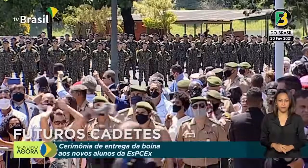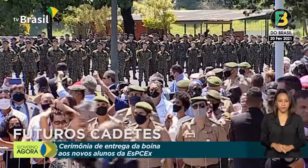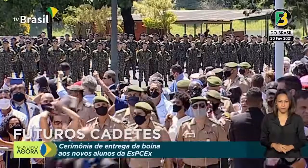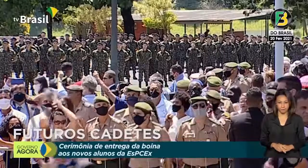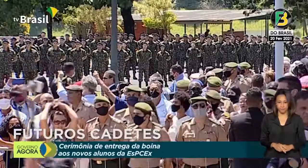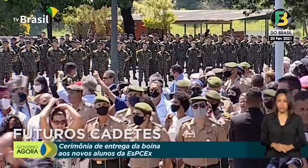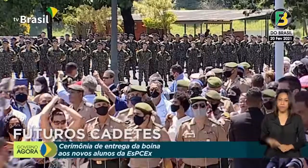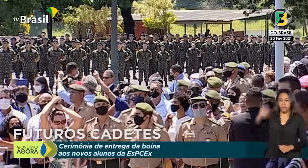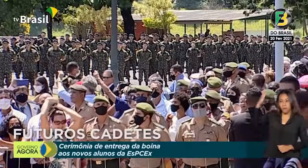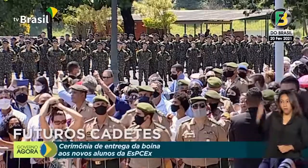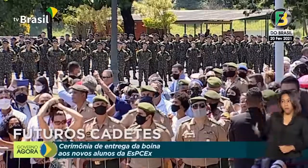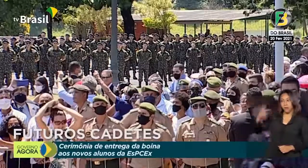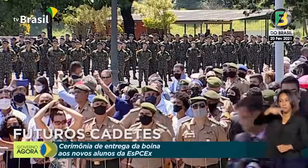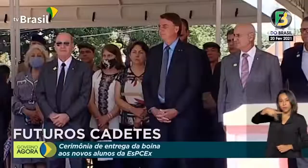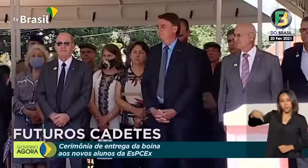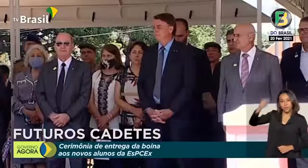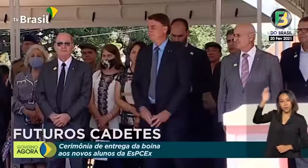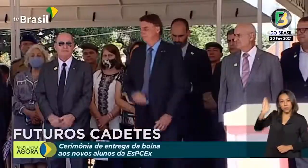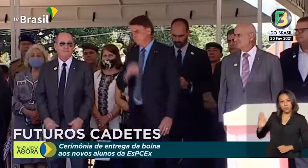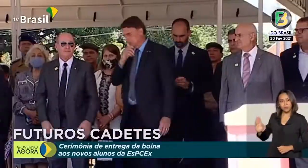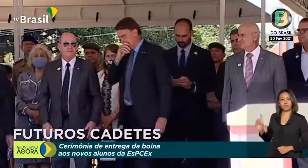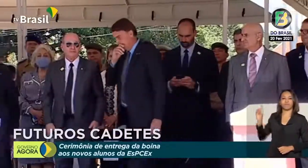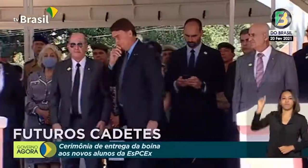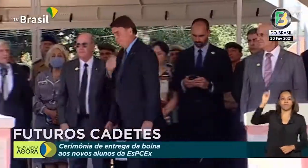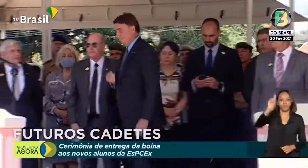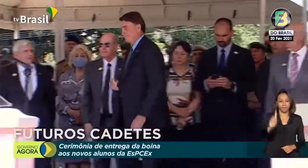O presidente da República fará uso da palavra.